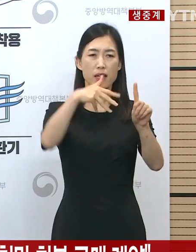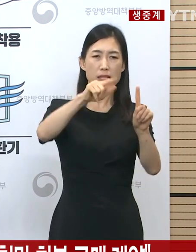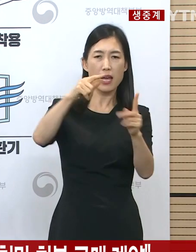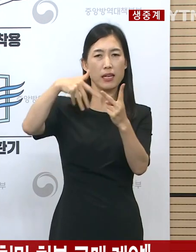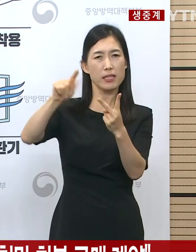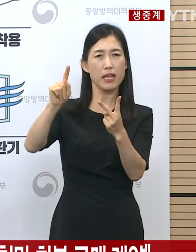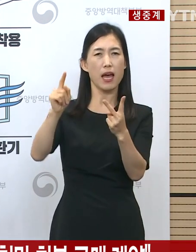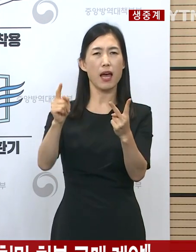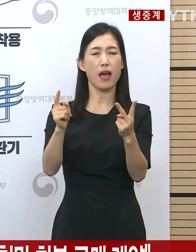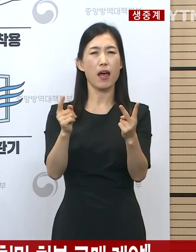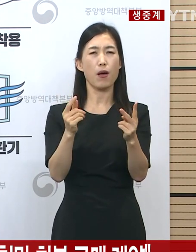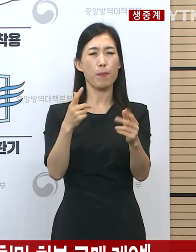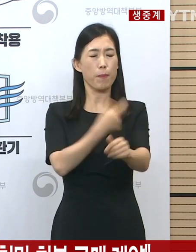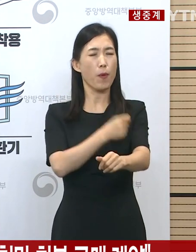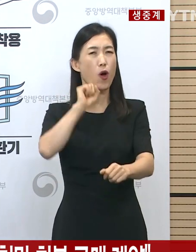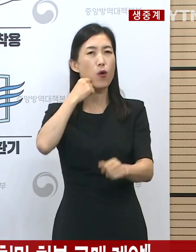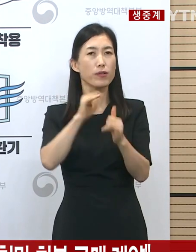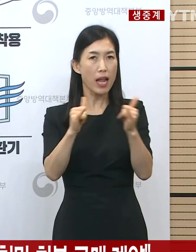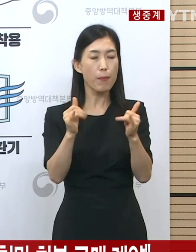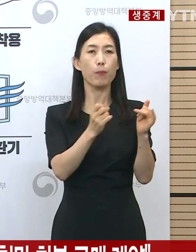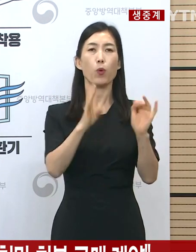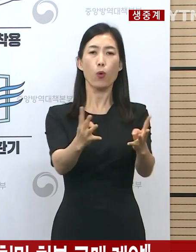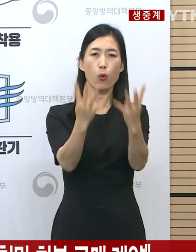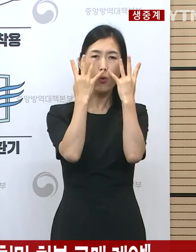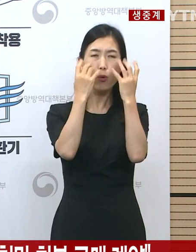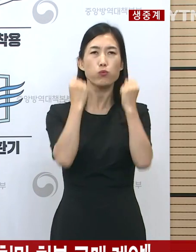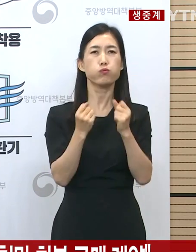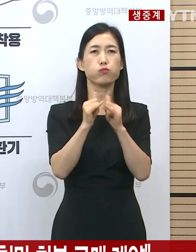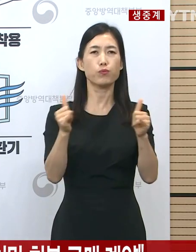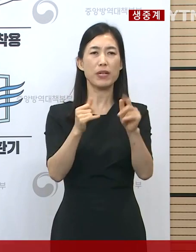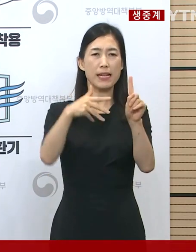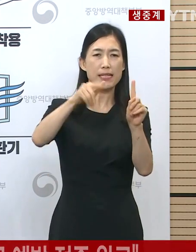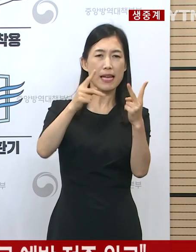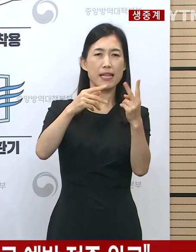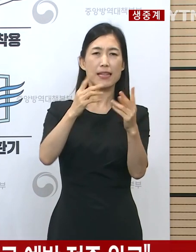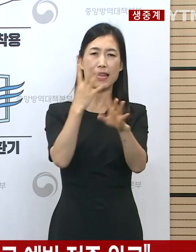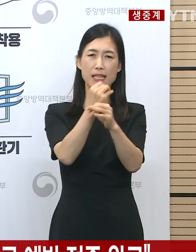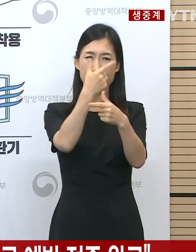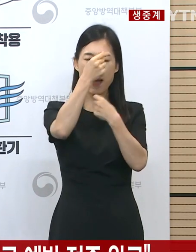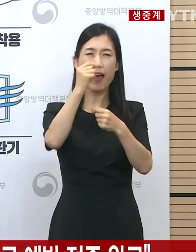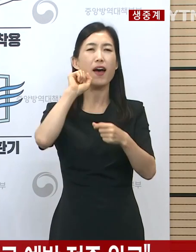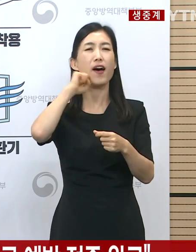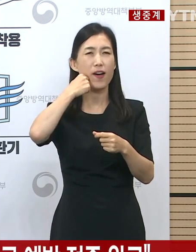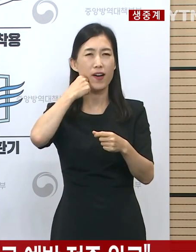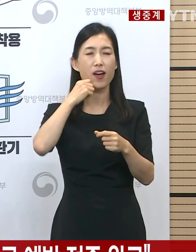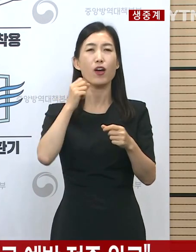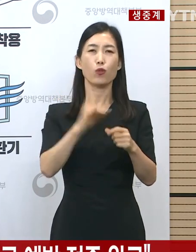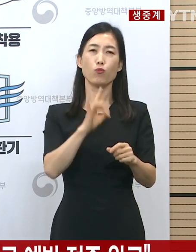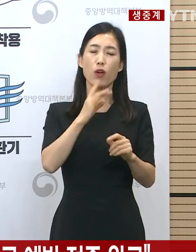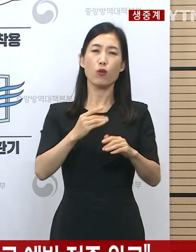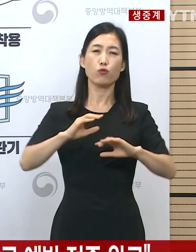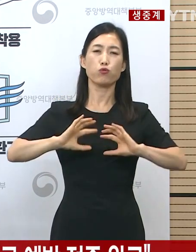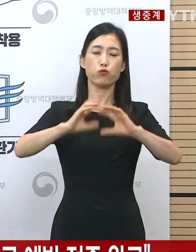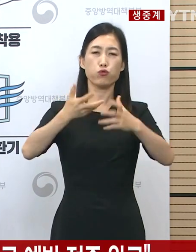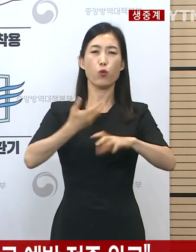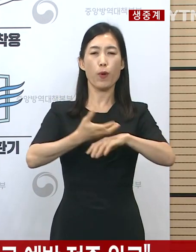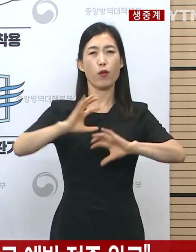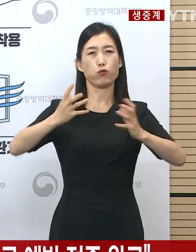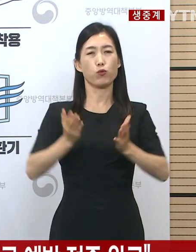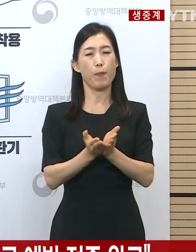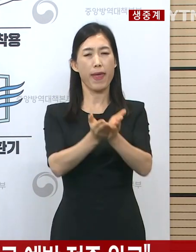어려운 교정시설 입소자, 또 요양병원 시설 등의 미접종자, 그리고 국제항해 종사자 등에 대해